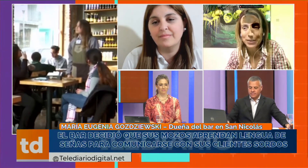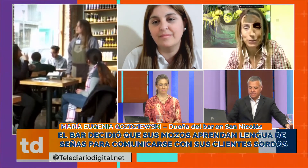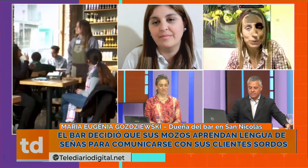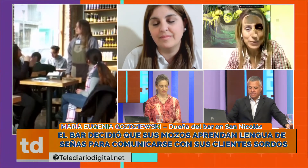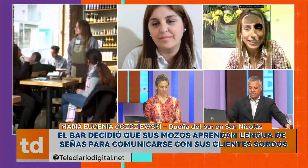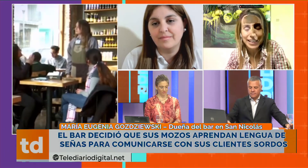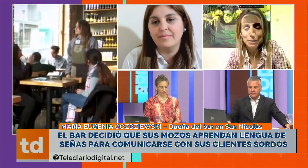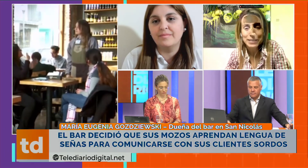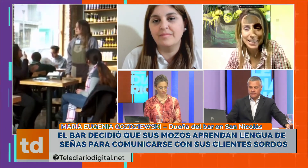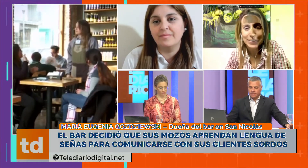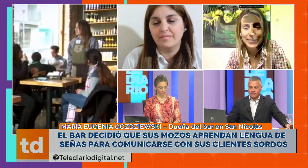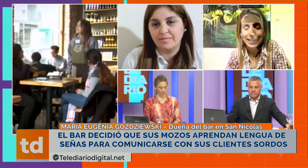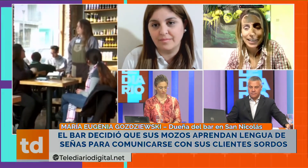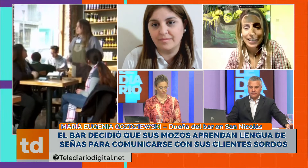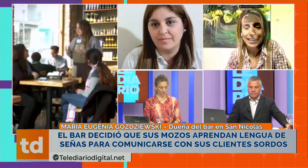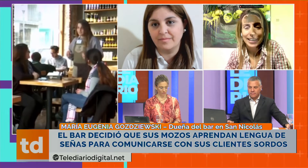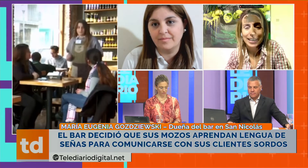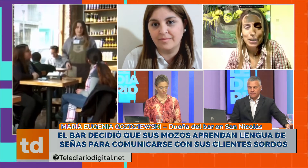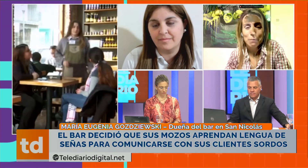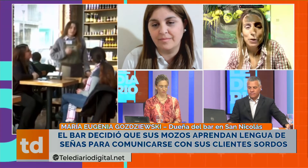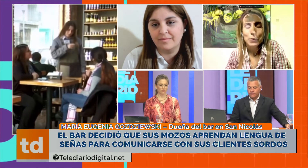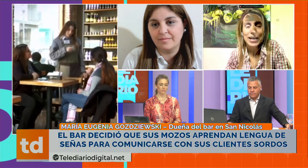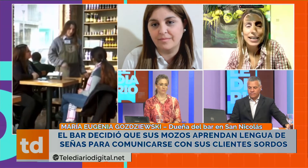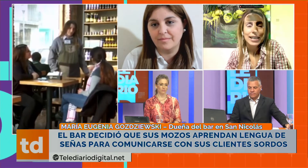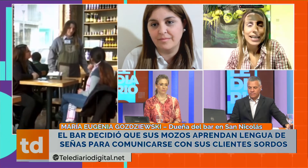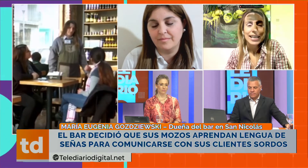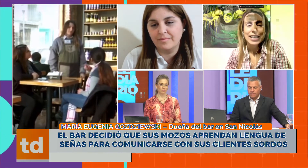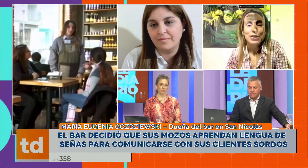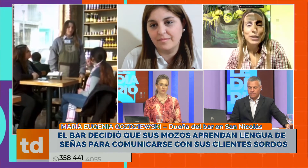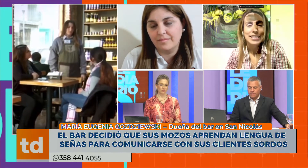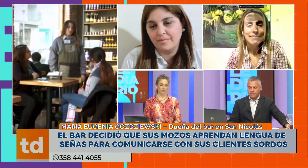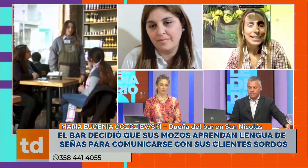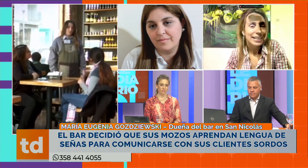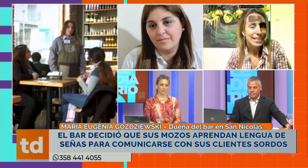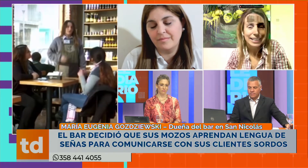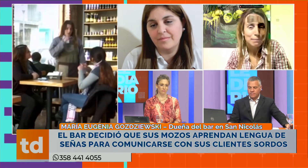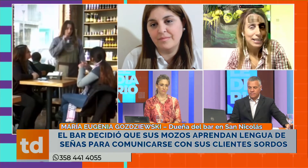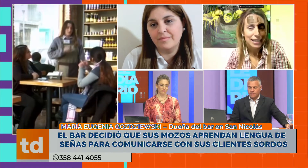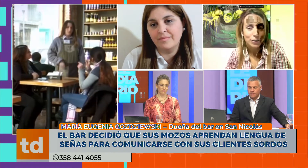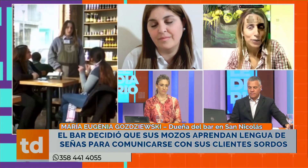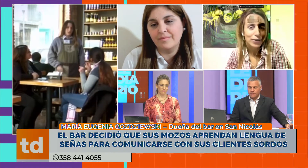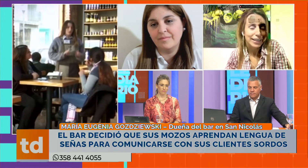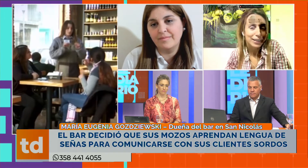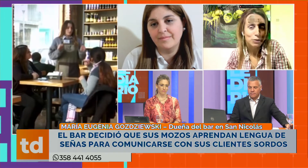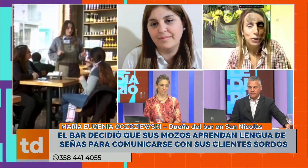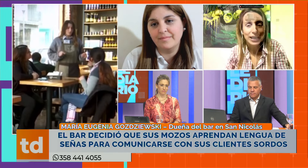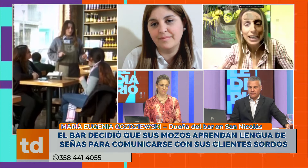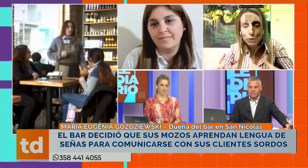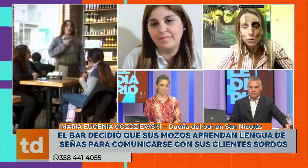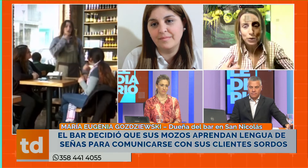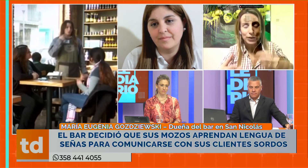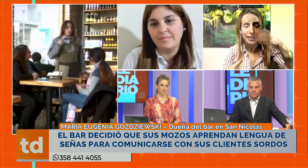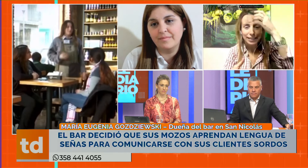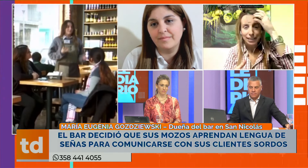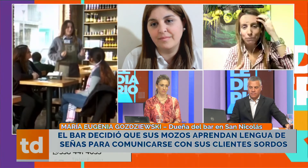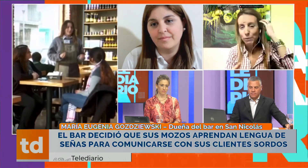Iniciamos en octubre del año pasado. Por lo cual, no te sabría decir demasiado sobre lo que es el